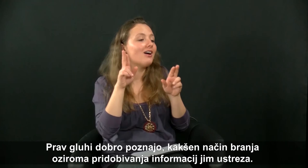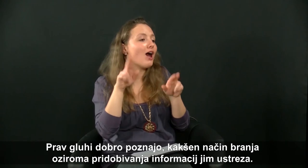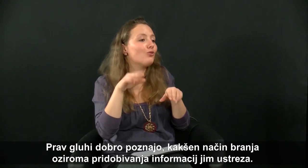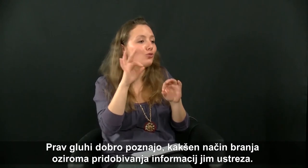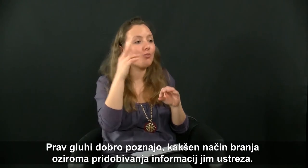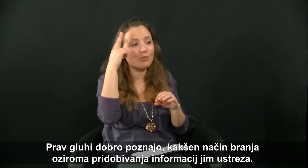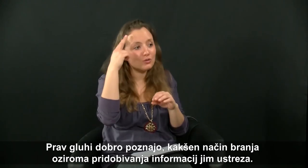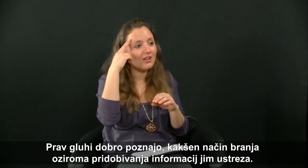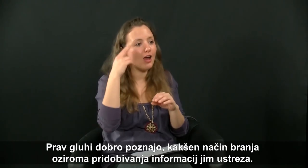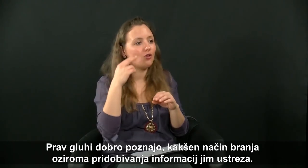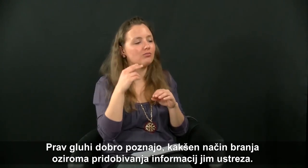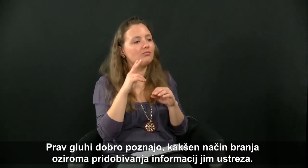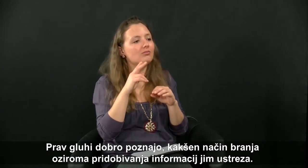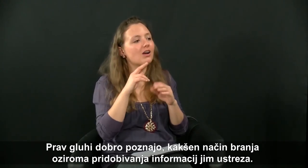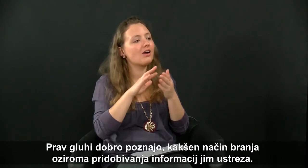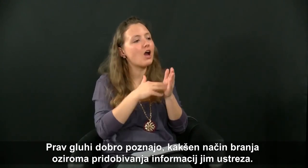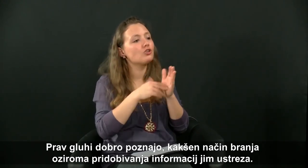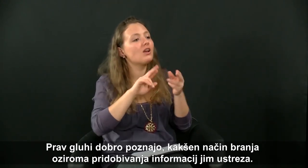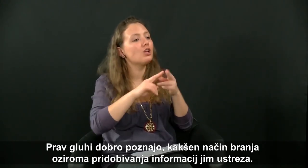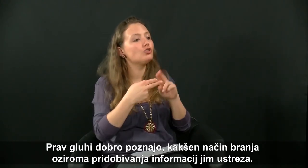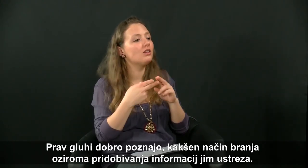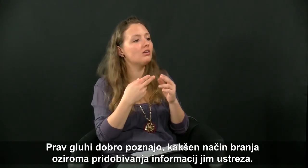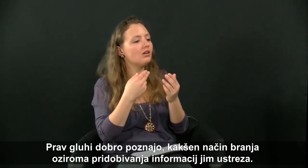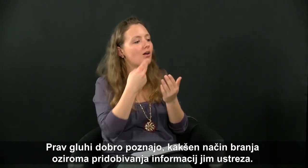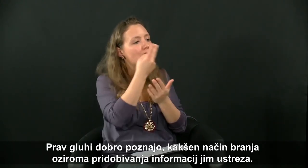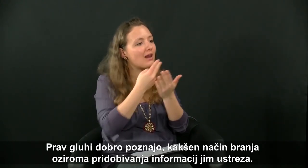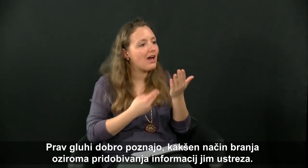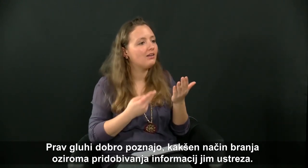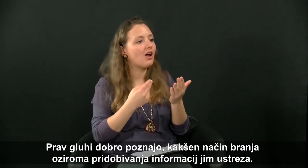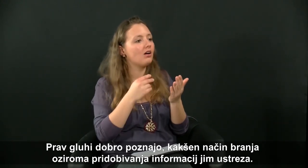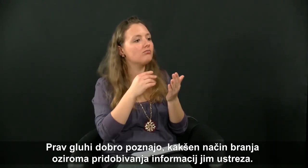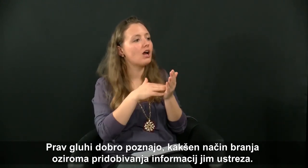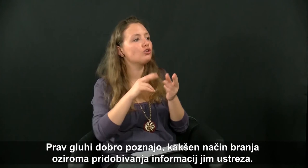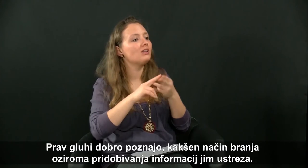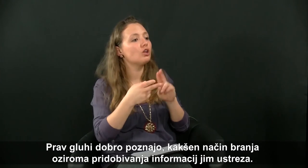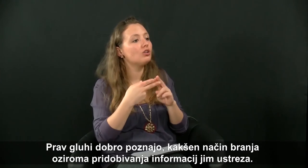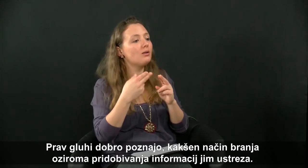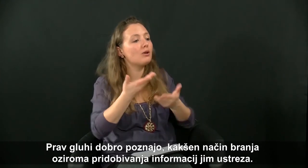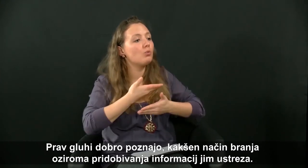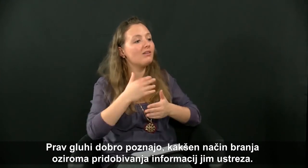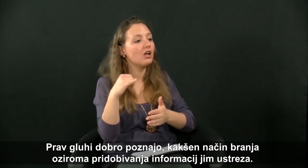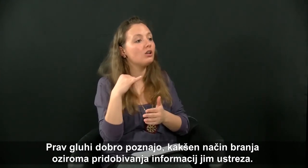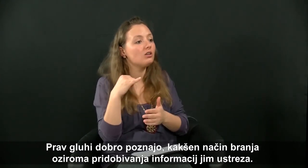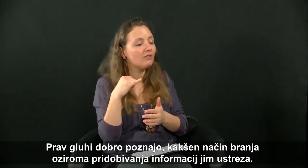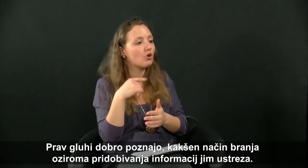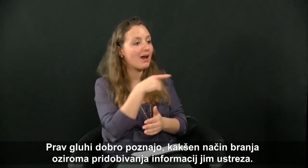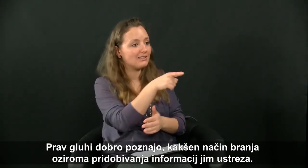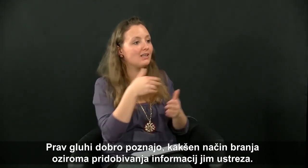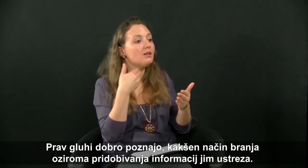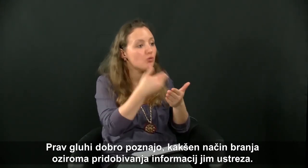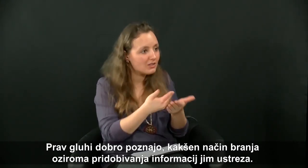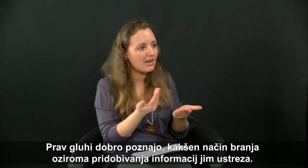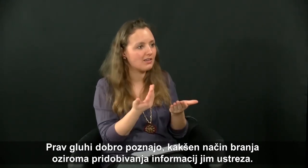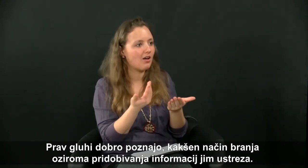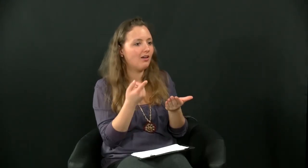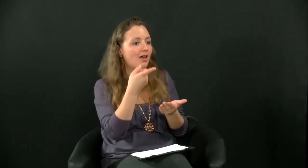gluhi ravno dobro poznajo, kakšen način branja, kakšen način pridobivanja informacij